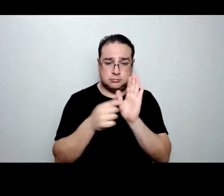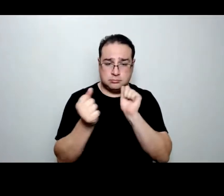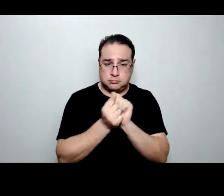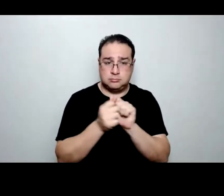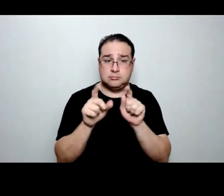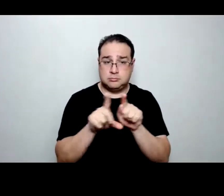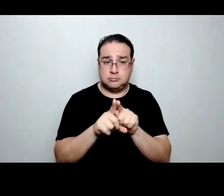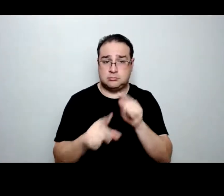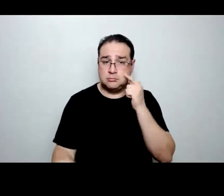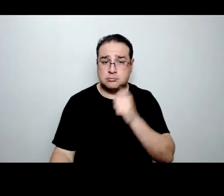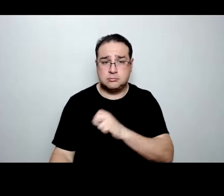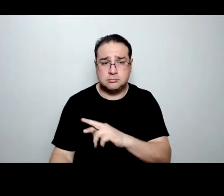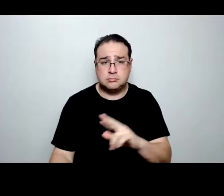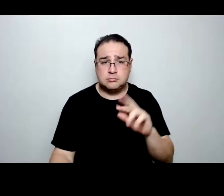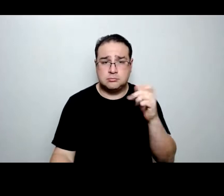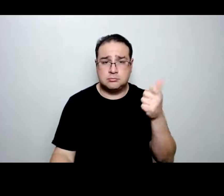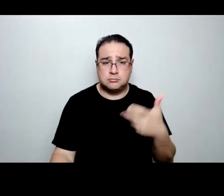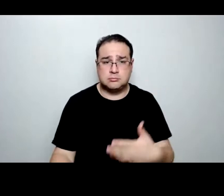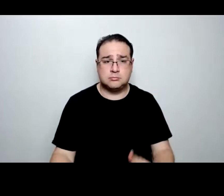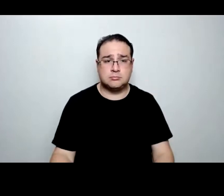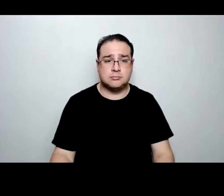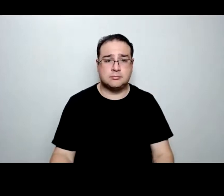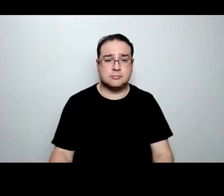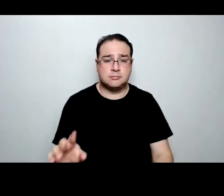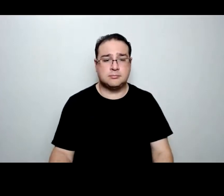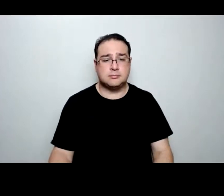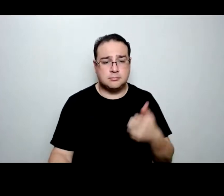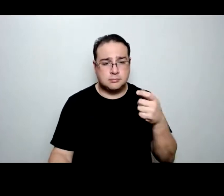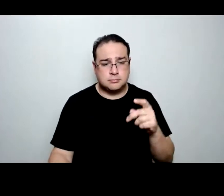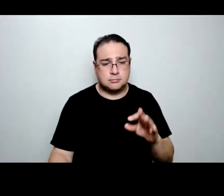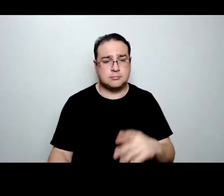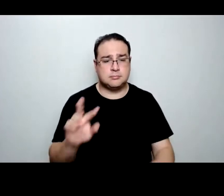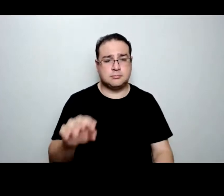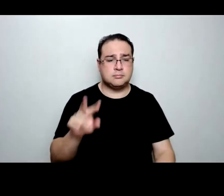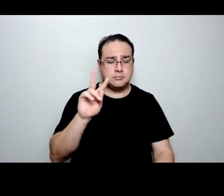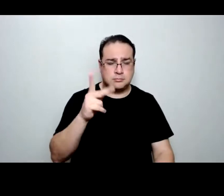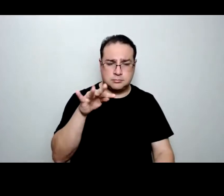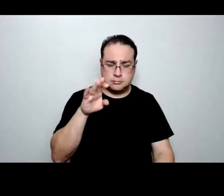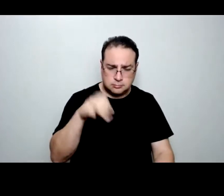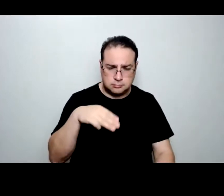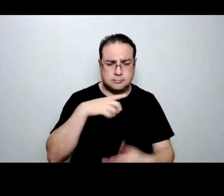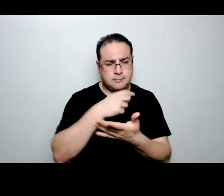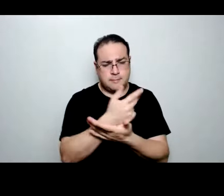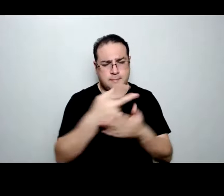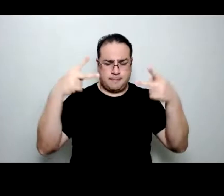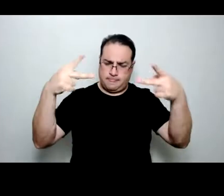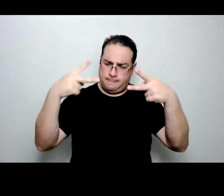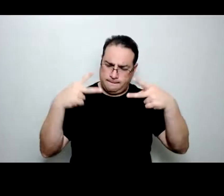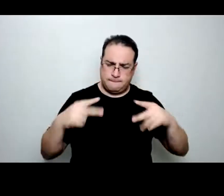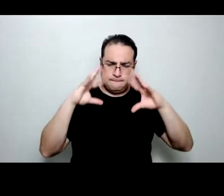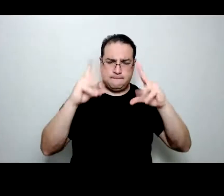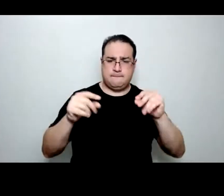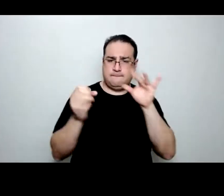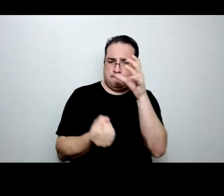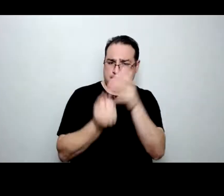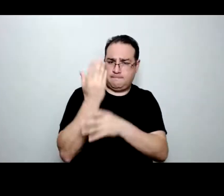E também tem diversas opções de exportação para PDF, para HTML, para fazer uma